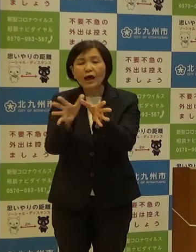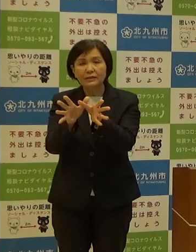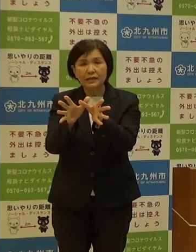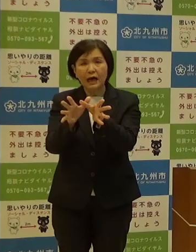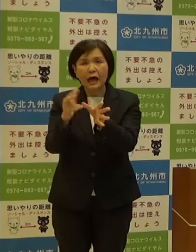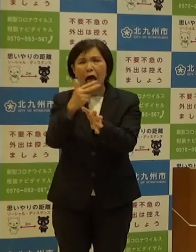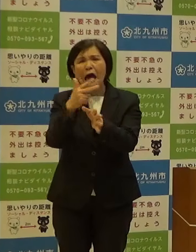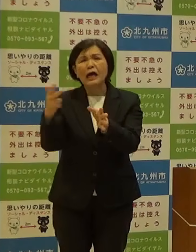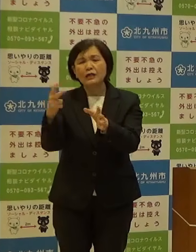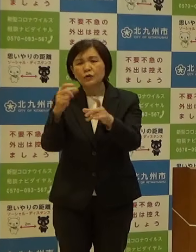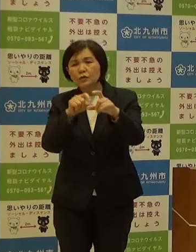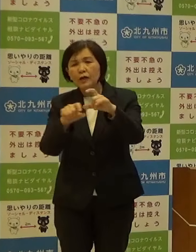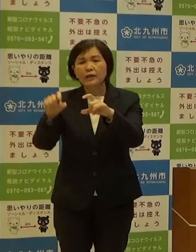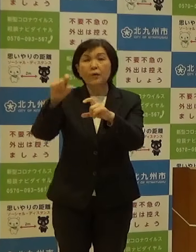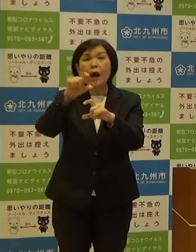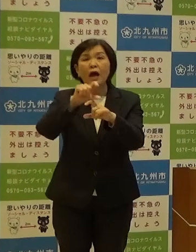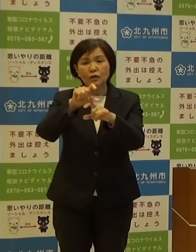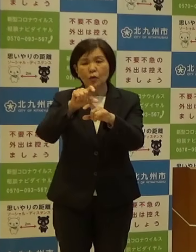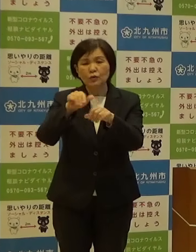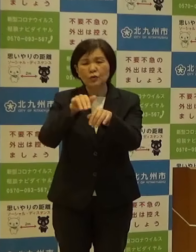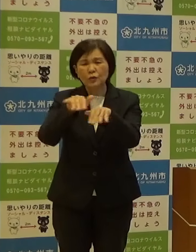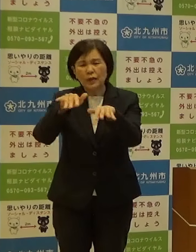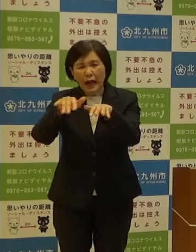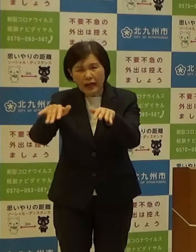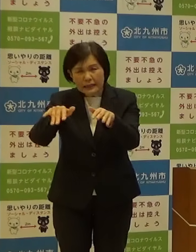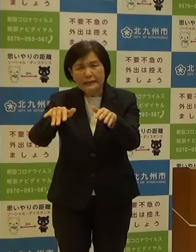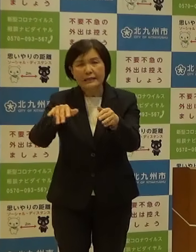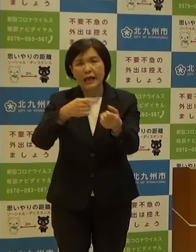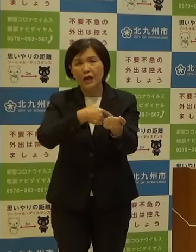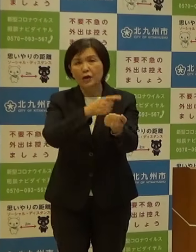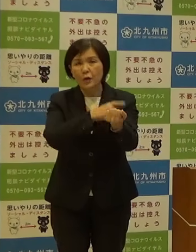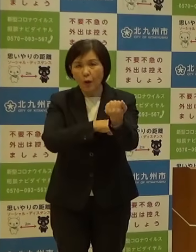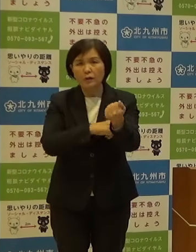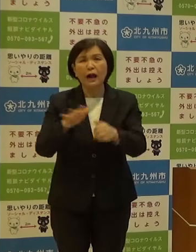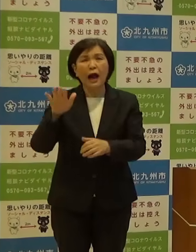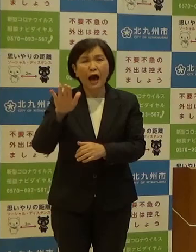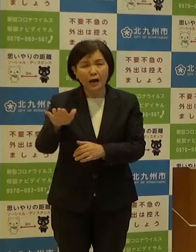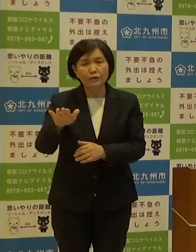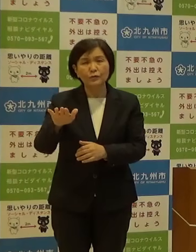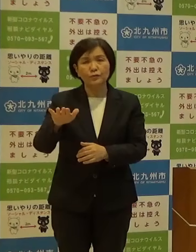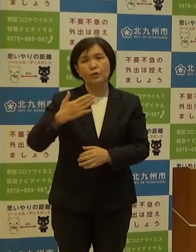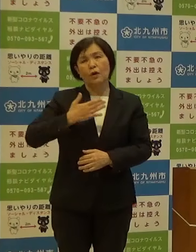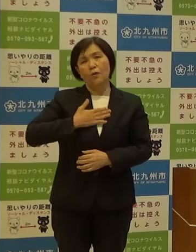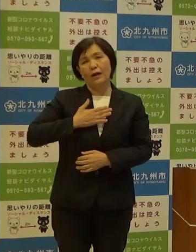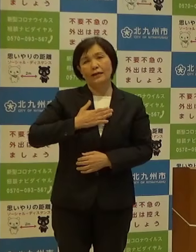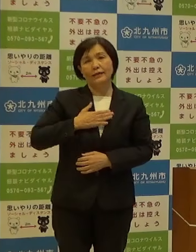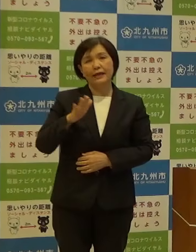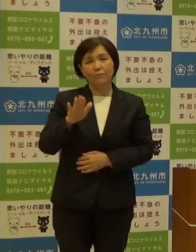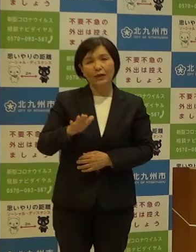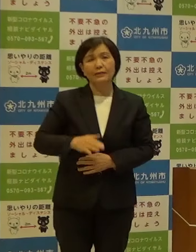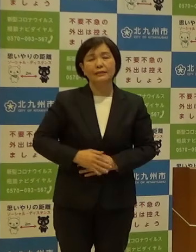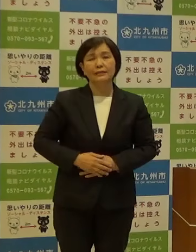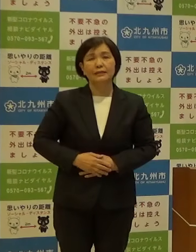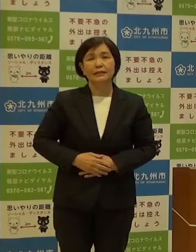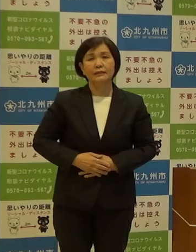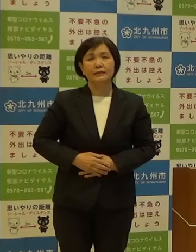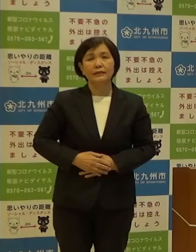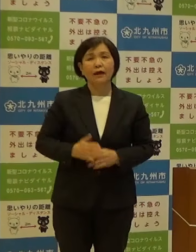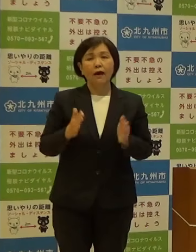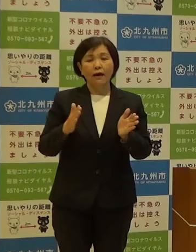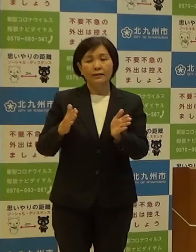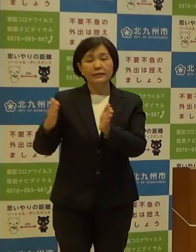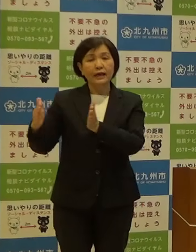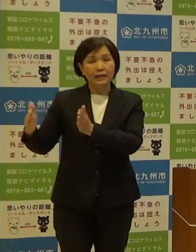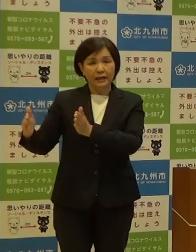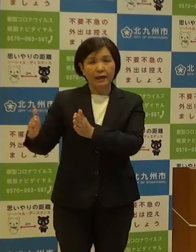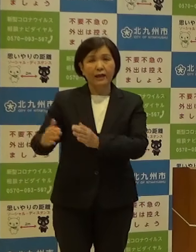増するほどの大変大きな感染力を持っているということであります。さて、